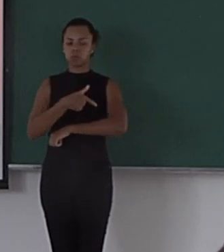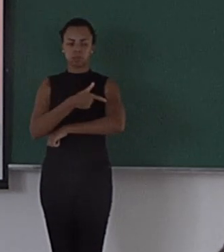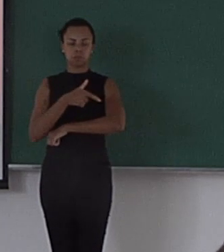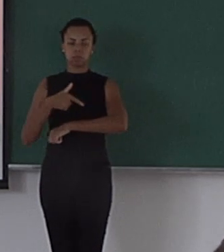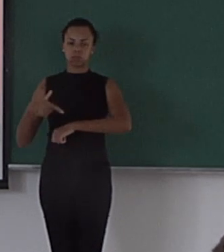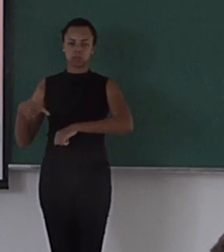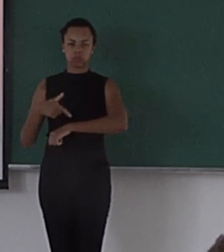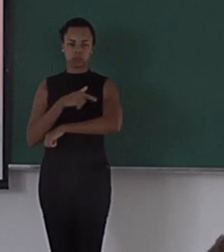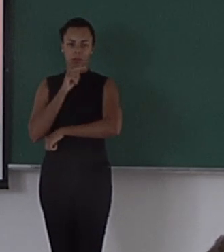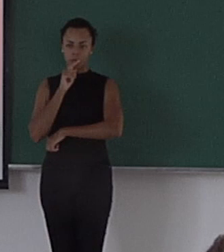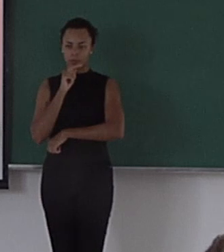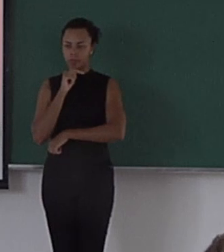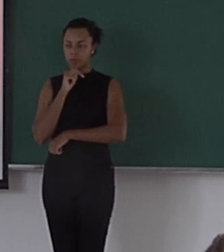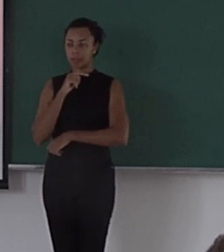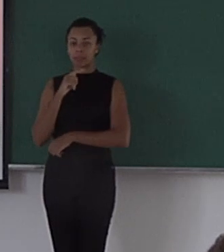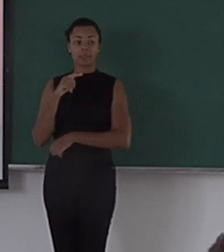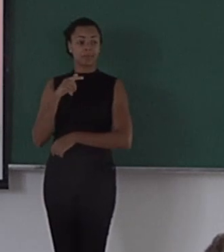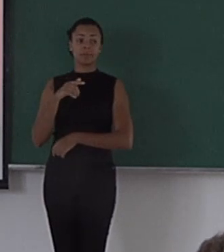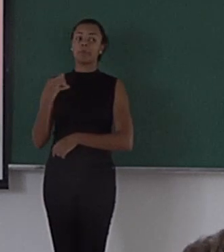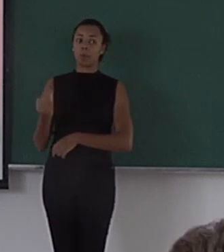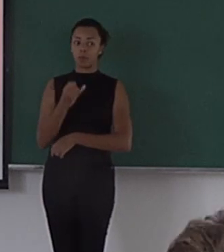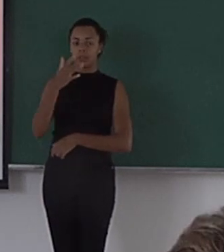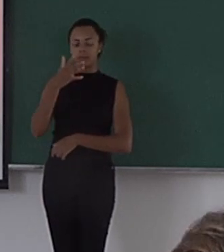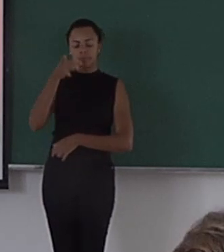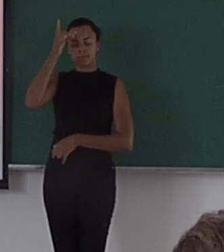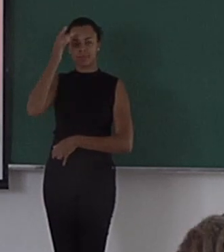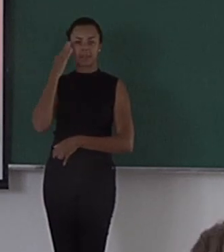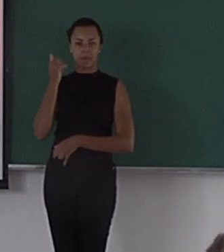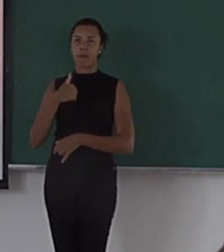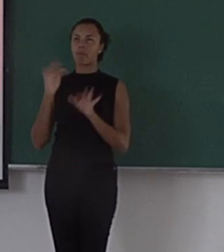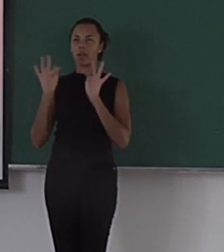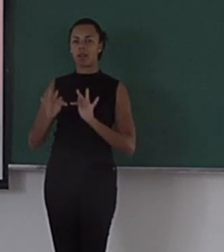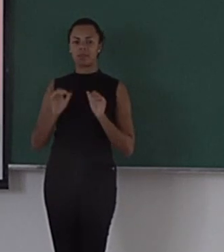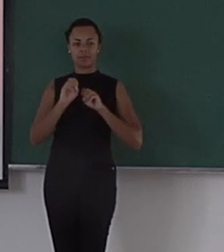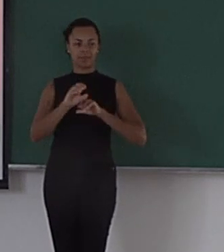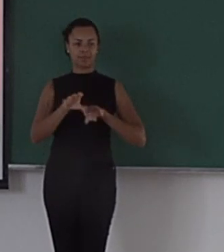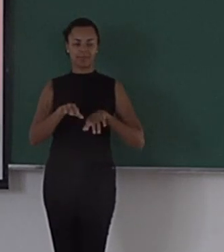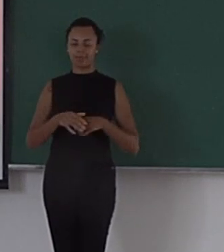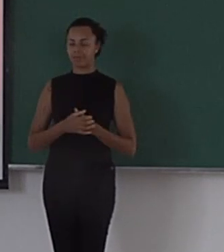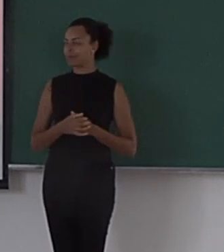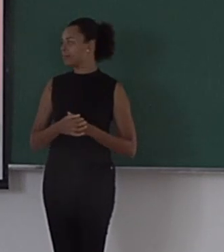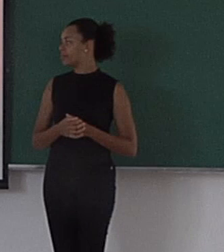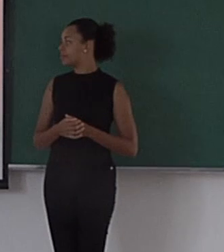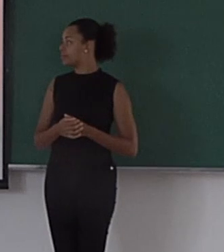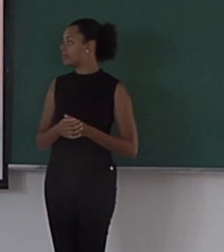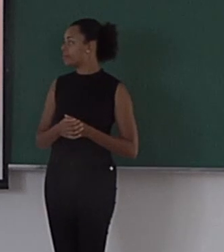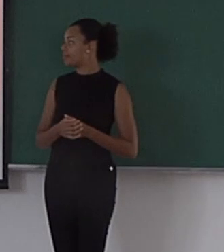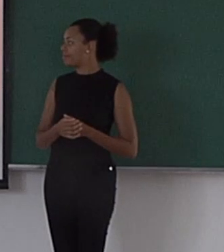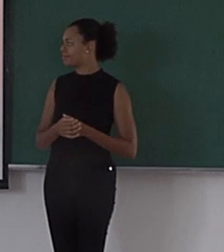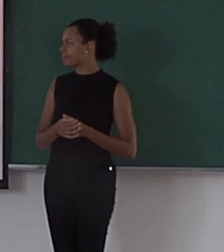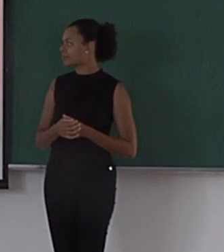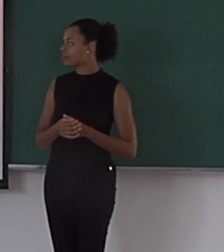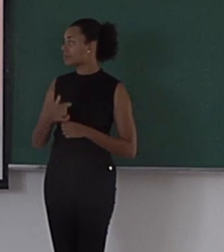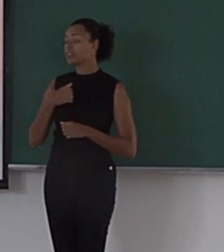com água, tá? Vocês saírem daqui sabendo disso, eu estou feliz, tá? No entanto, isso aqui que eu comentei anteriormente